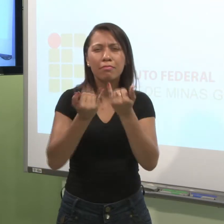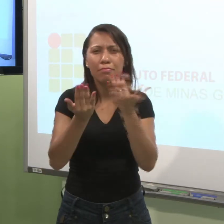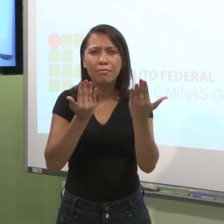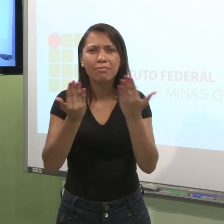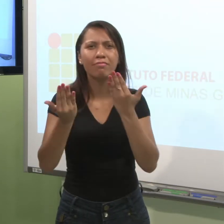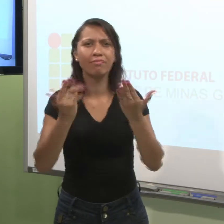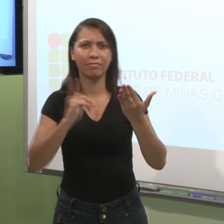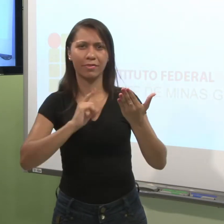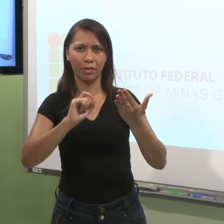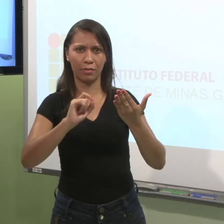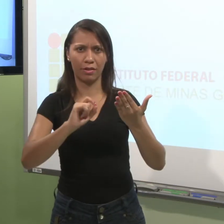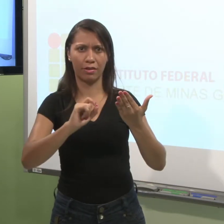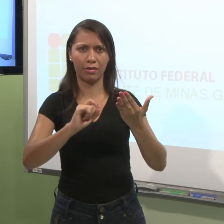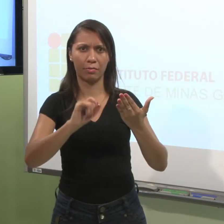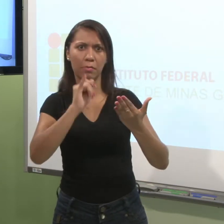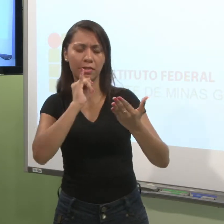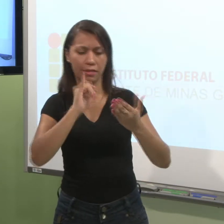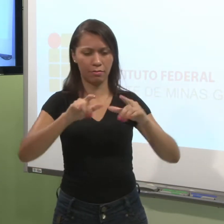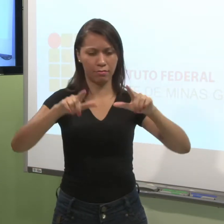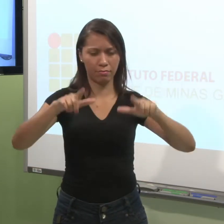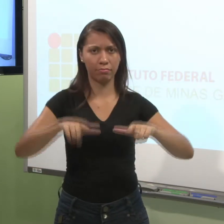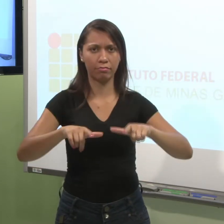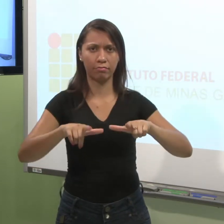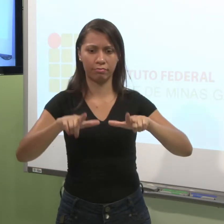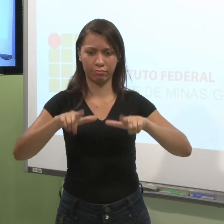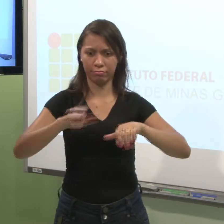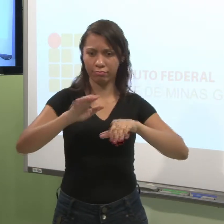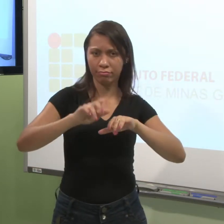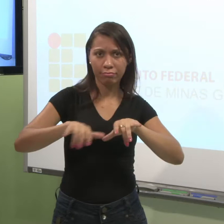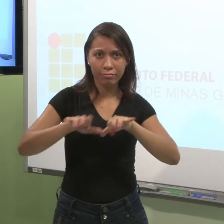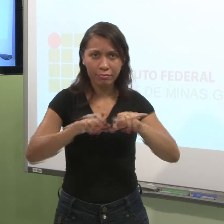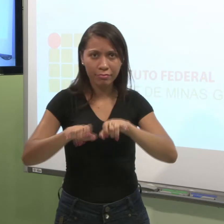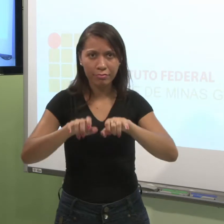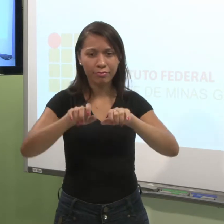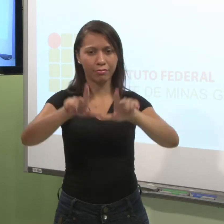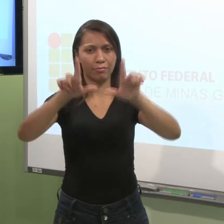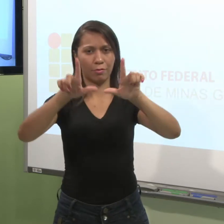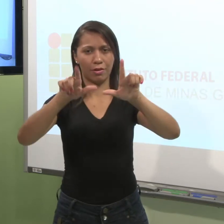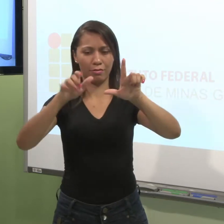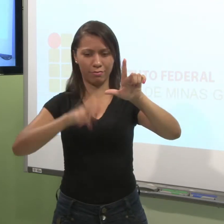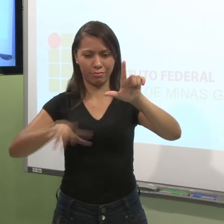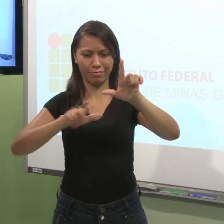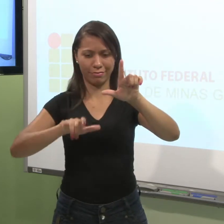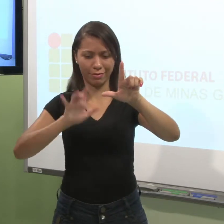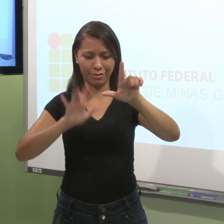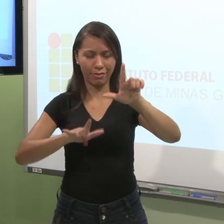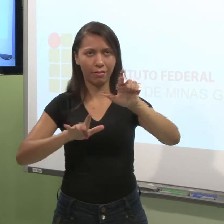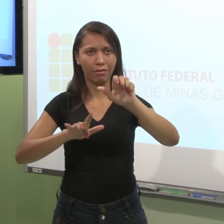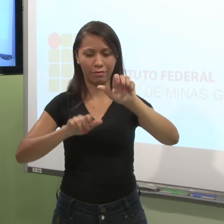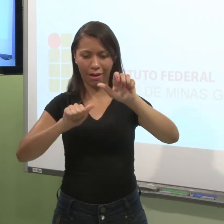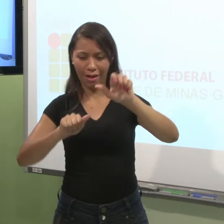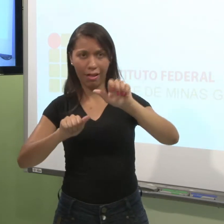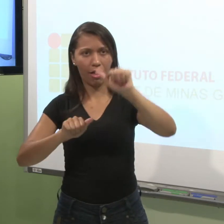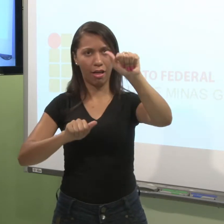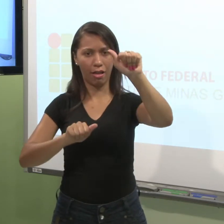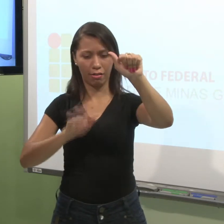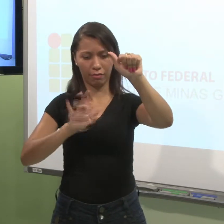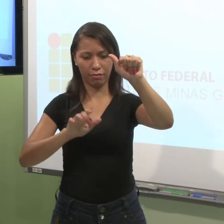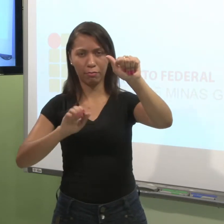certo? Você aperta uma tecla e o resultado aparece na tela do computador. Mas o resultado só aparece a partir do